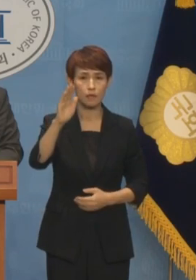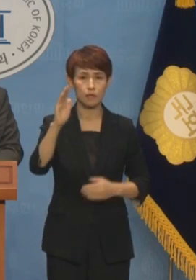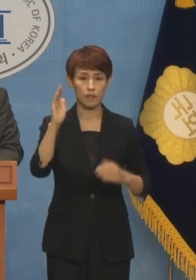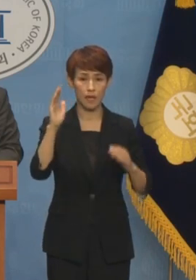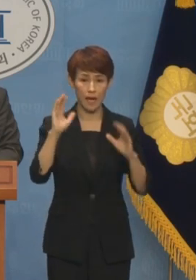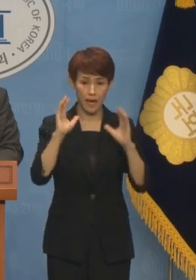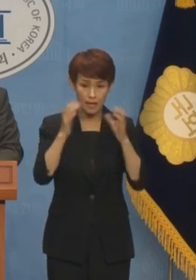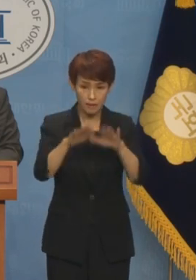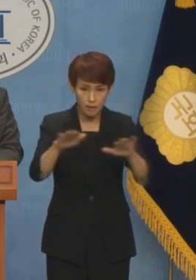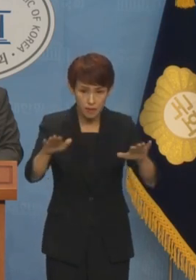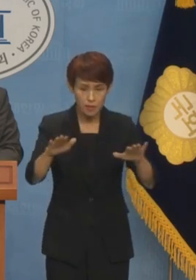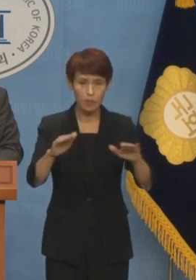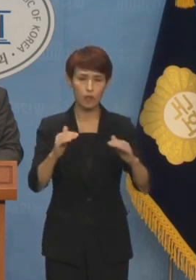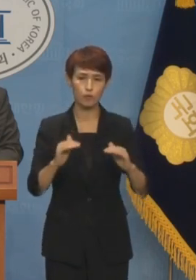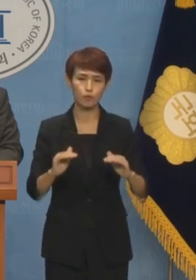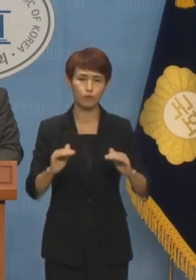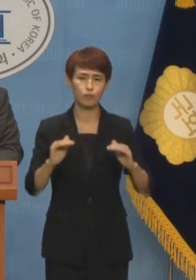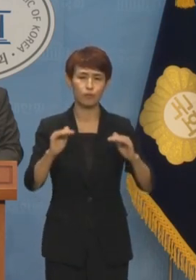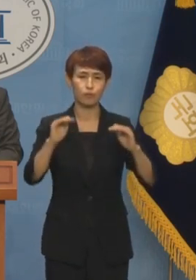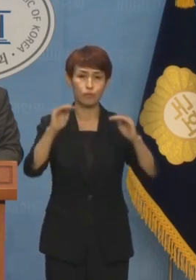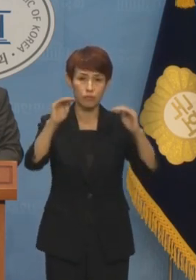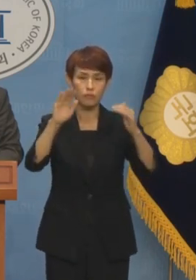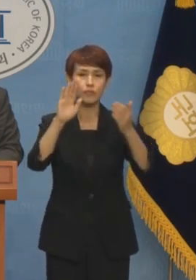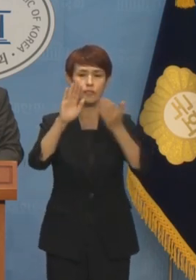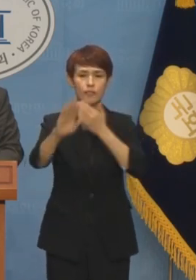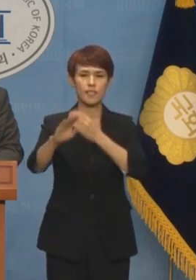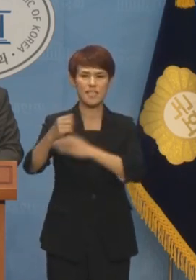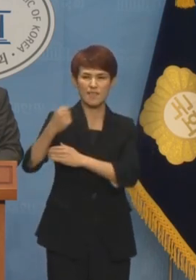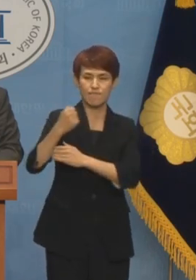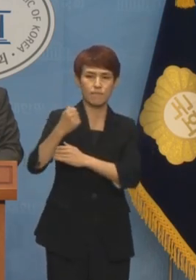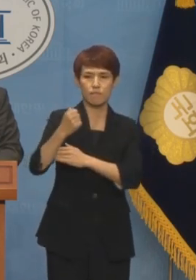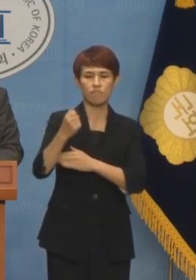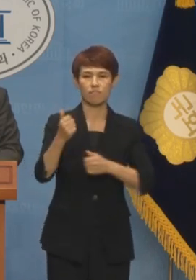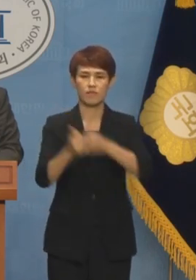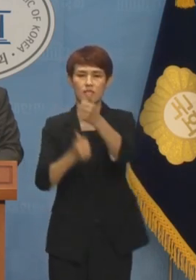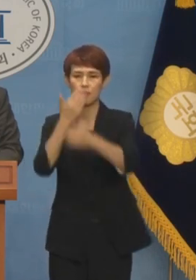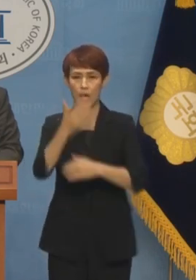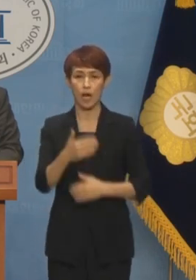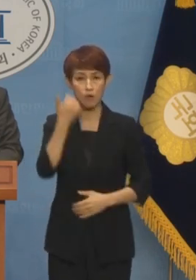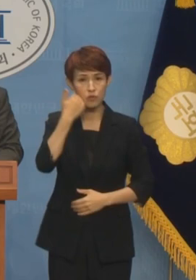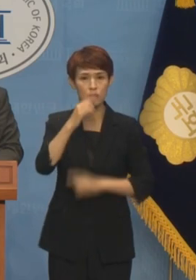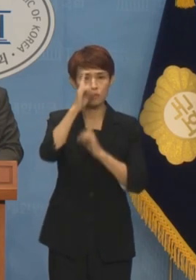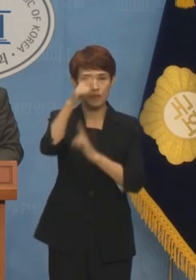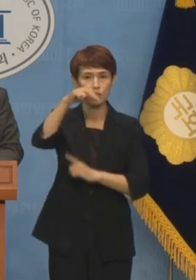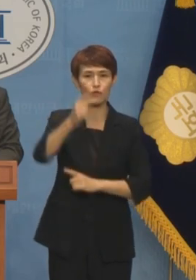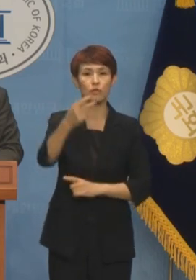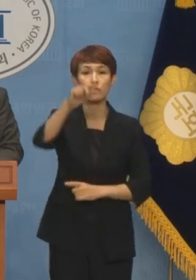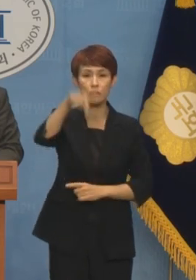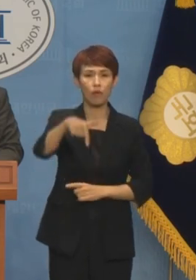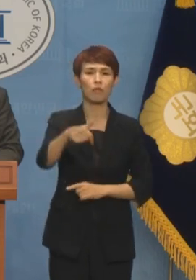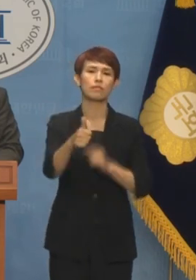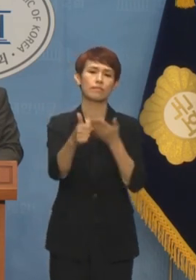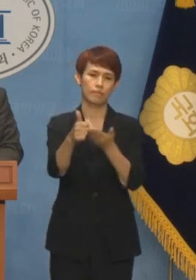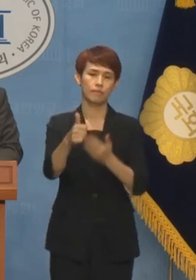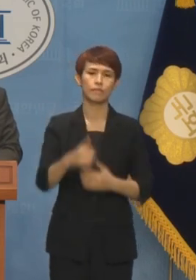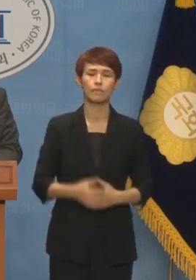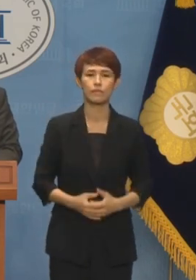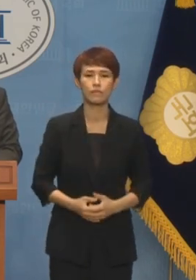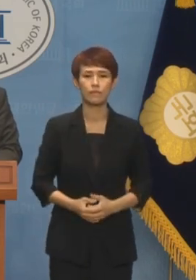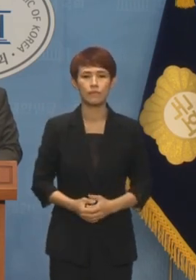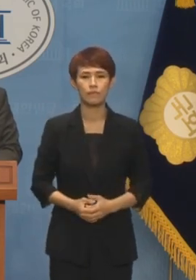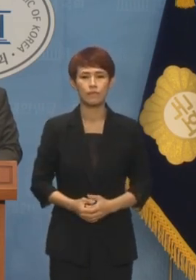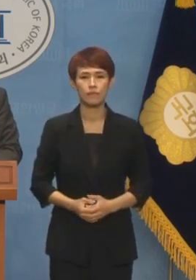되어 기득권의 뚝을 무너뜨릴 것입니다. 바로 이준석 대표가 미래 세대의 대표주자라고 저는 확신합니다.